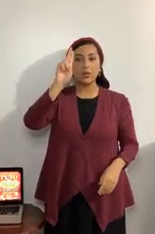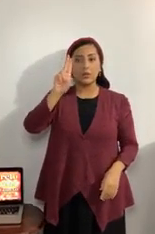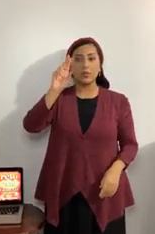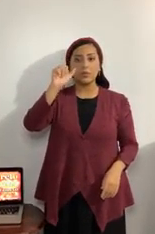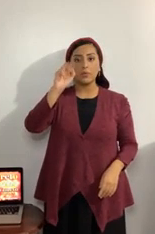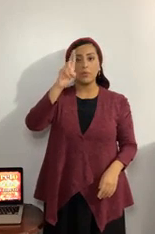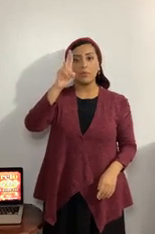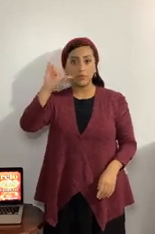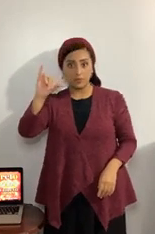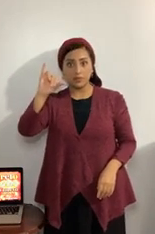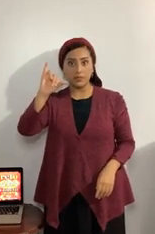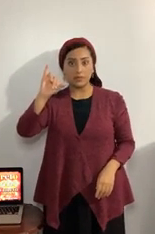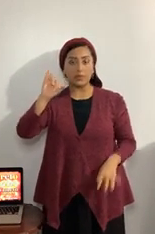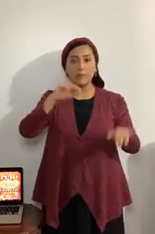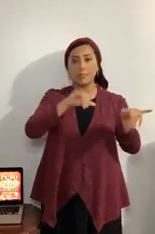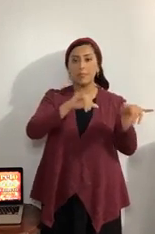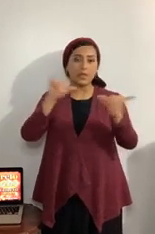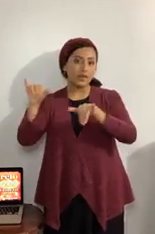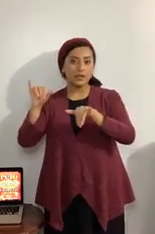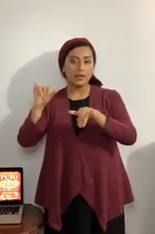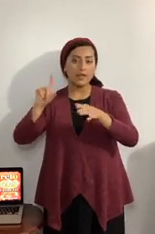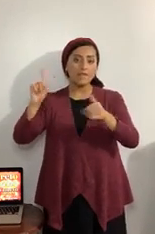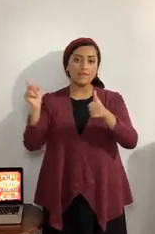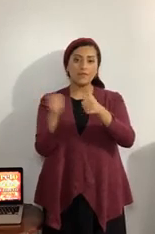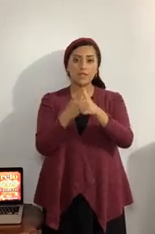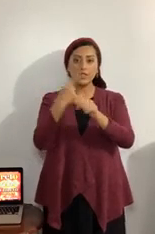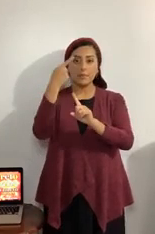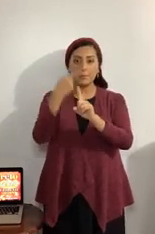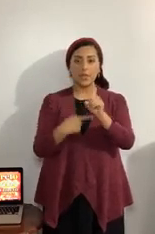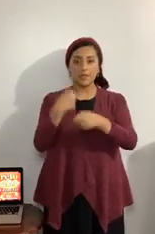y corresponde a enero. Nosotros no celebramos esa fiesta del diablo.